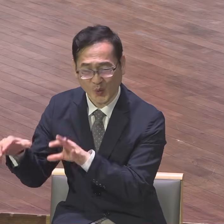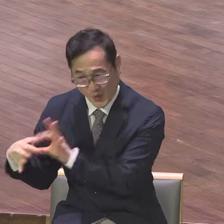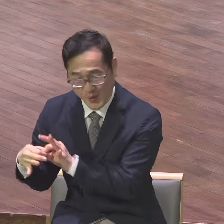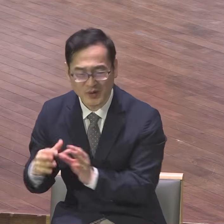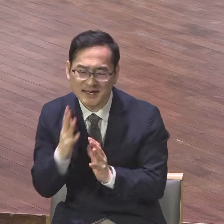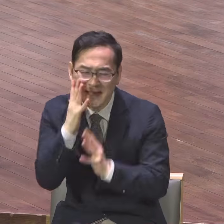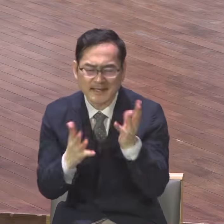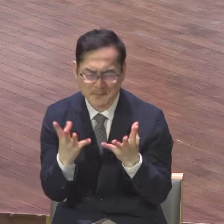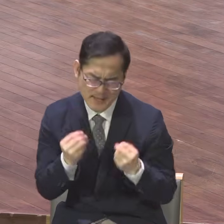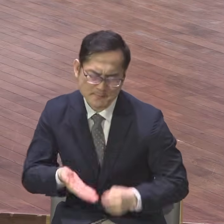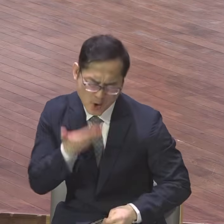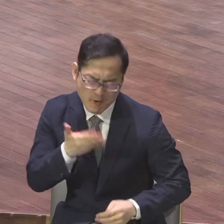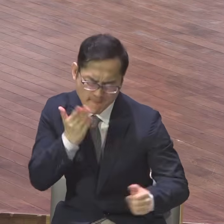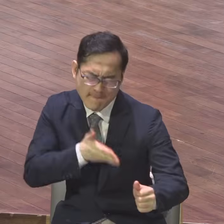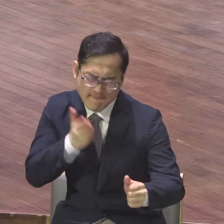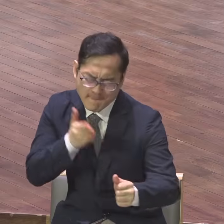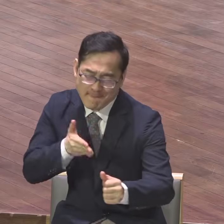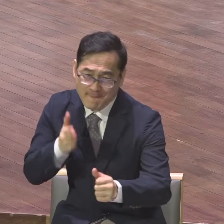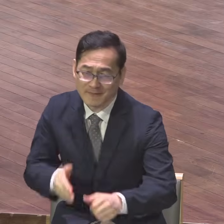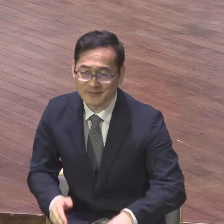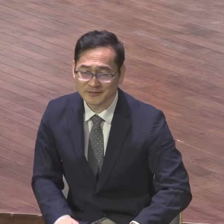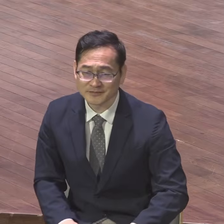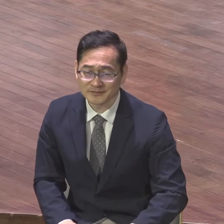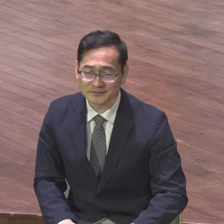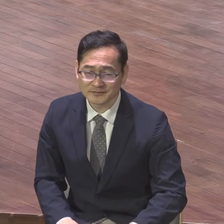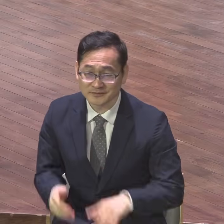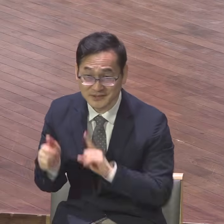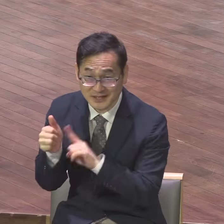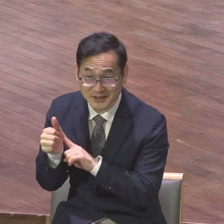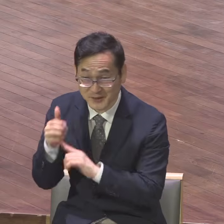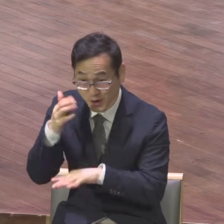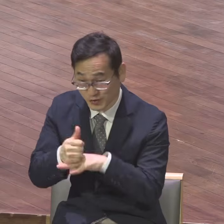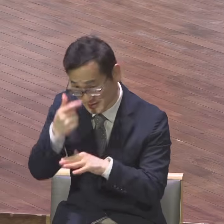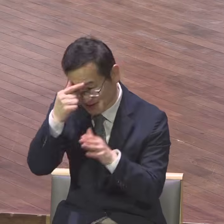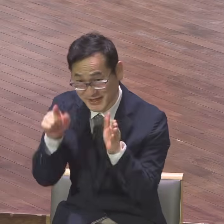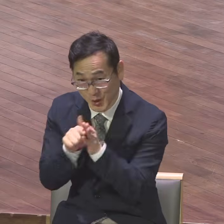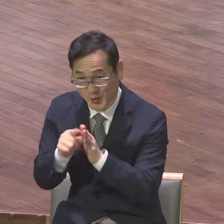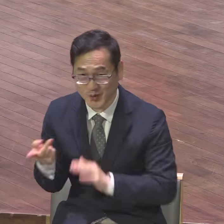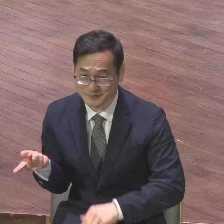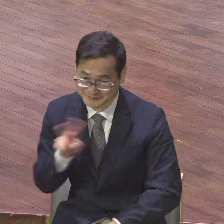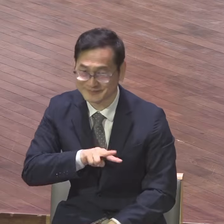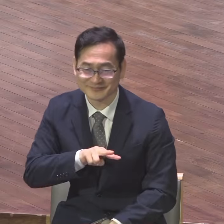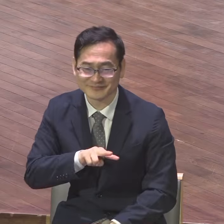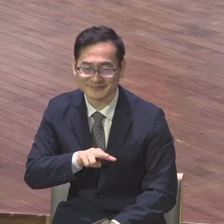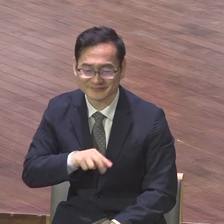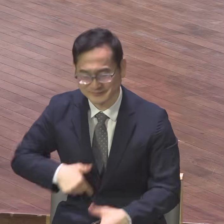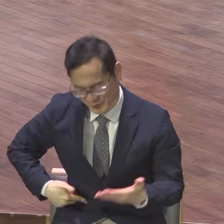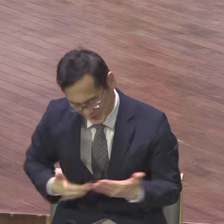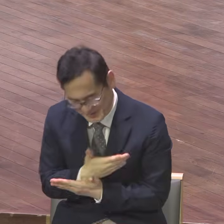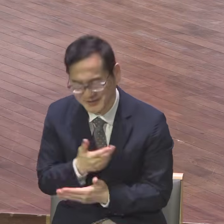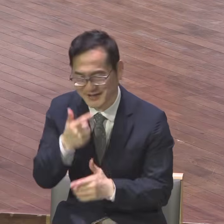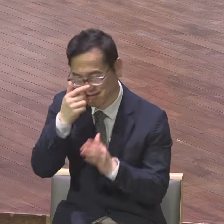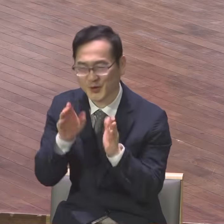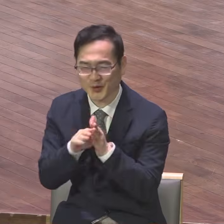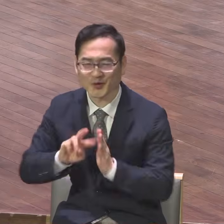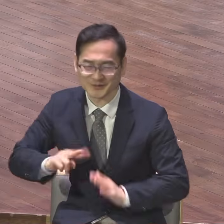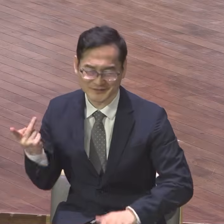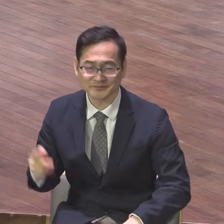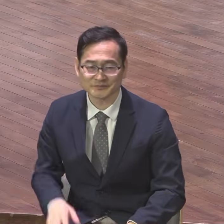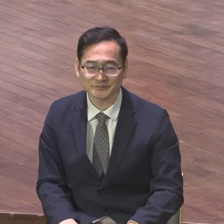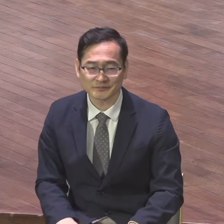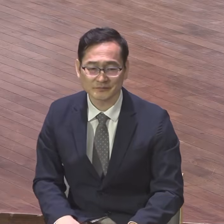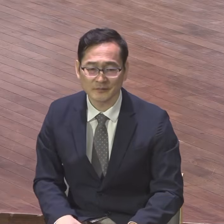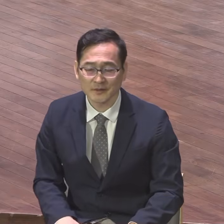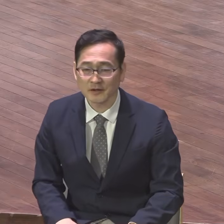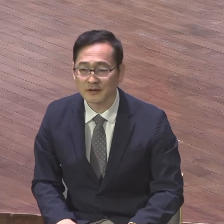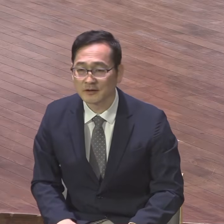엄청 강조했잖아요. 지금은 이상구 박사도 기독교로 돌아왔습니다. 돌아왔는데 음식 꼭 채소